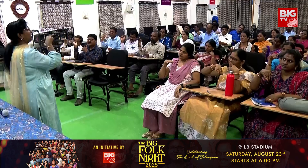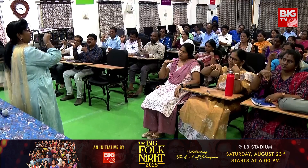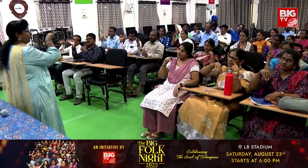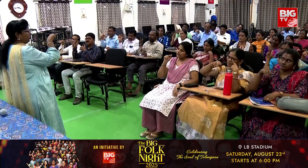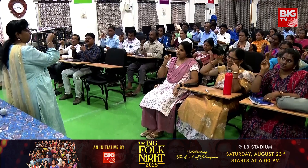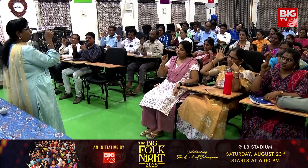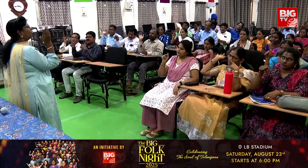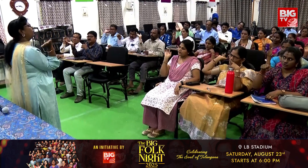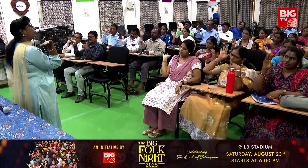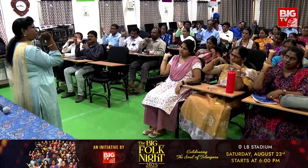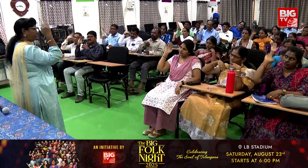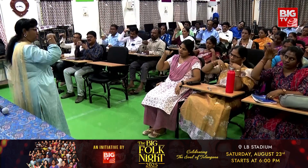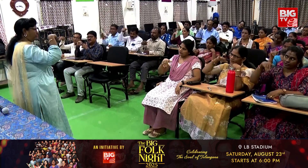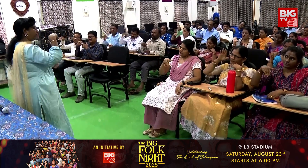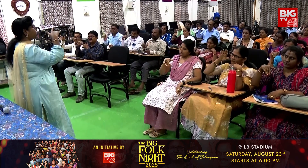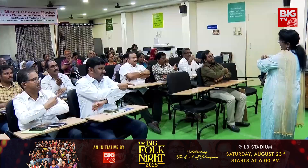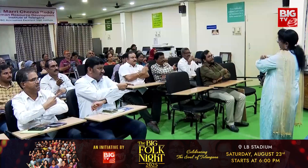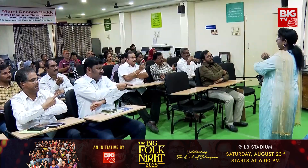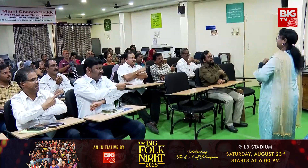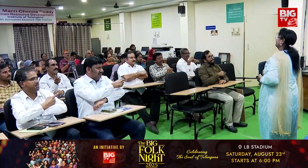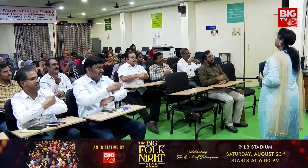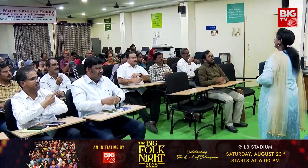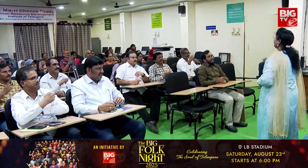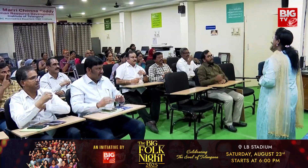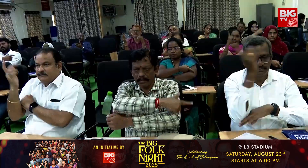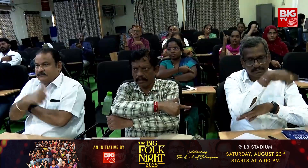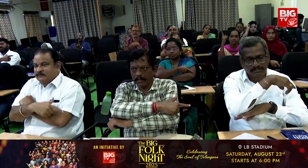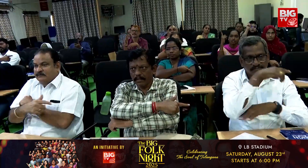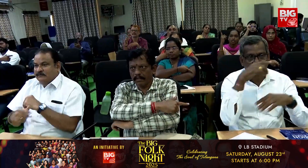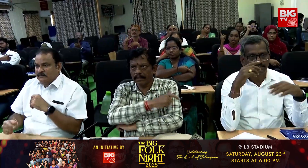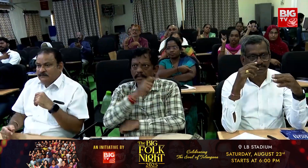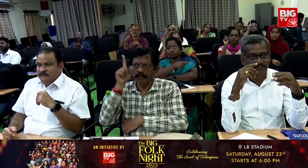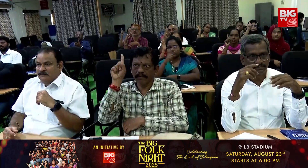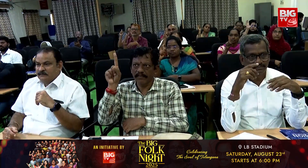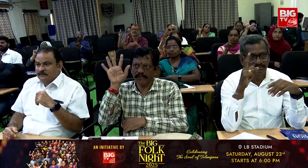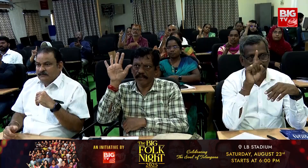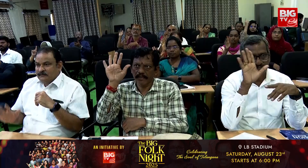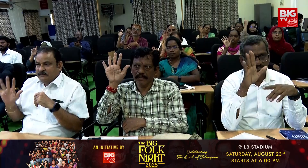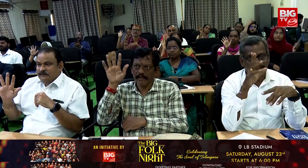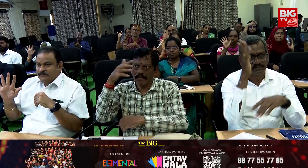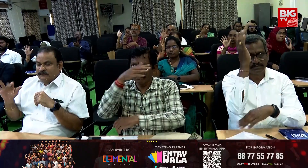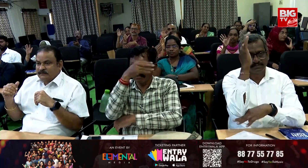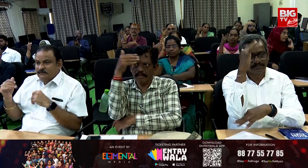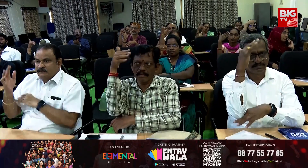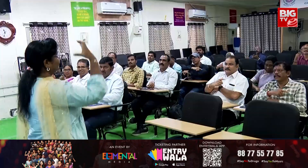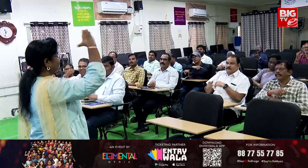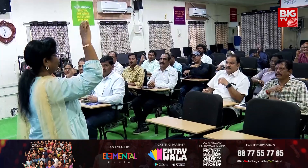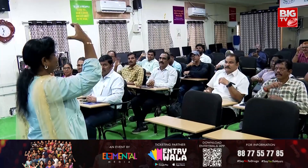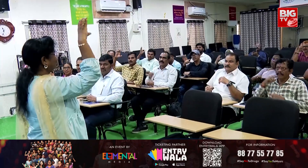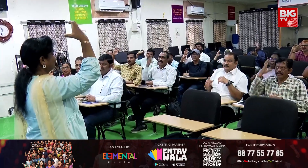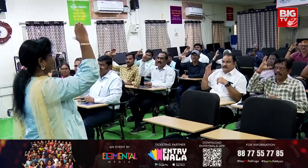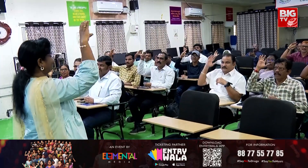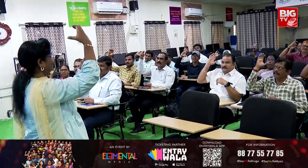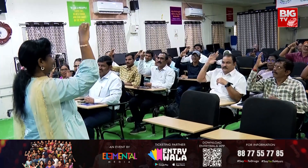అధికారులు. ముఖ్యంగా స్త్రీ శిశు సంక్షేమ శాఖలో, అంగన్వాడీ కేంద్రాల్లో, బాల రక్షణ సంస్థల్లో పనిచేసే అధికారులకు ఈ భాష